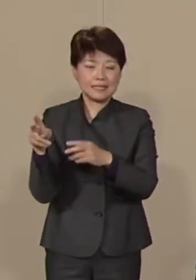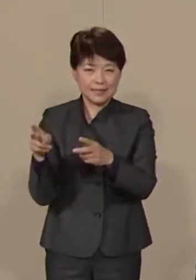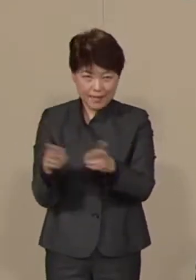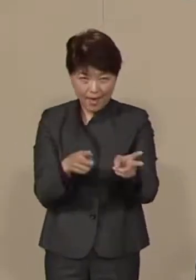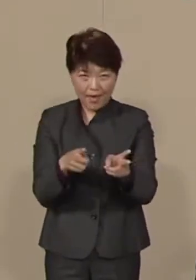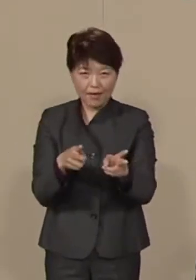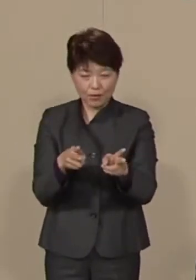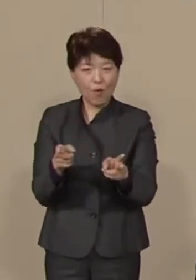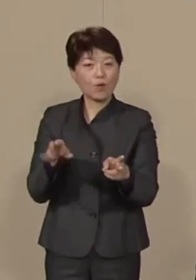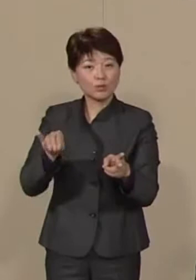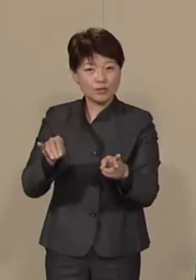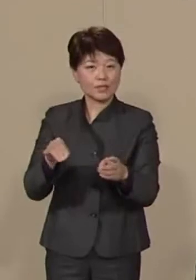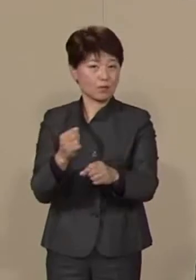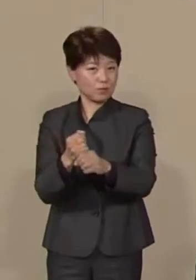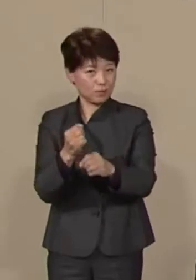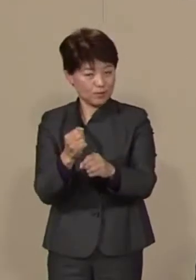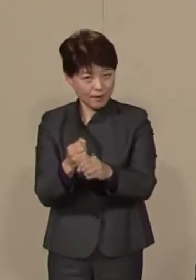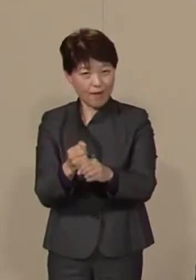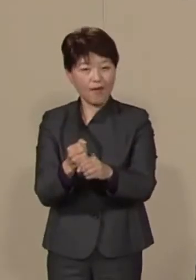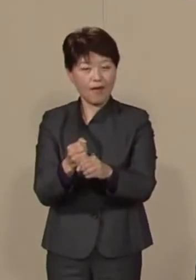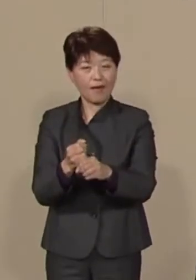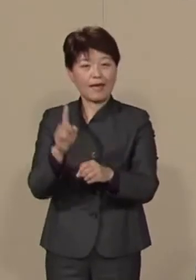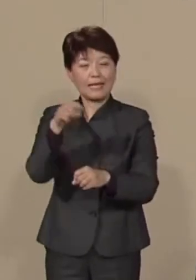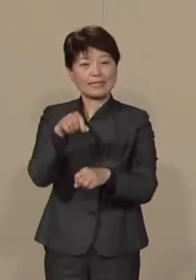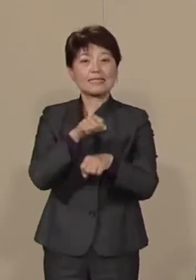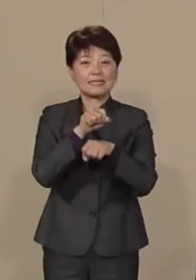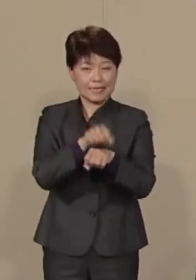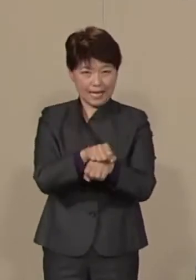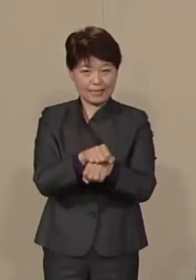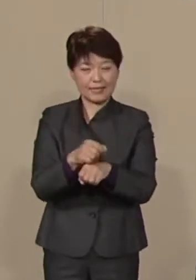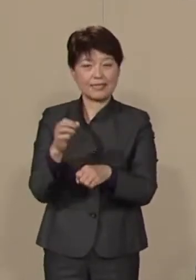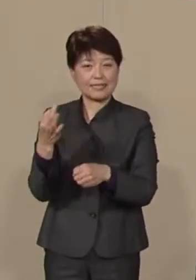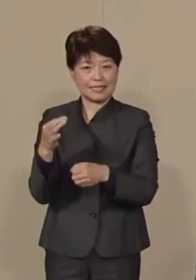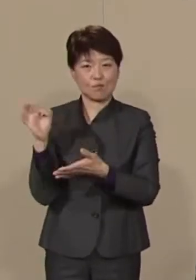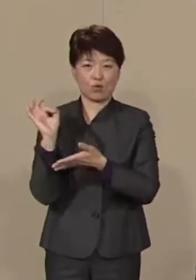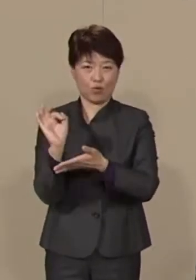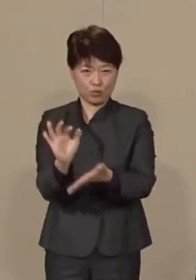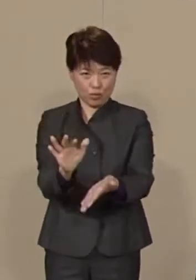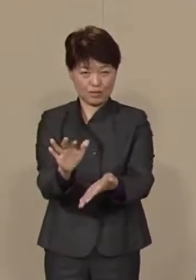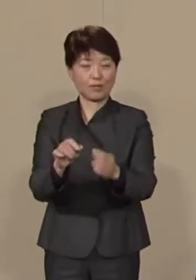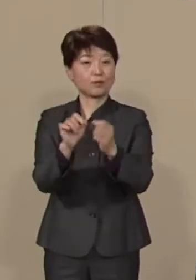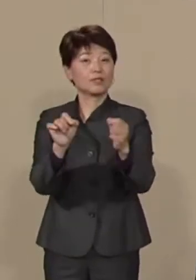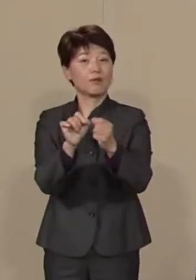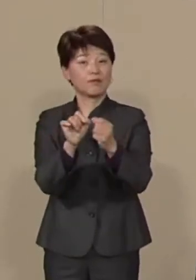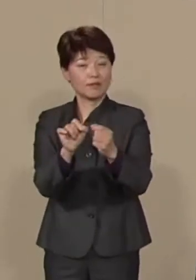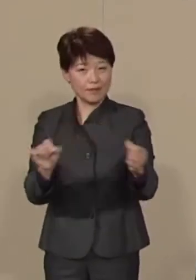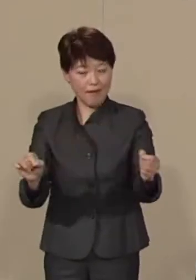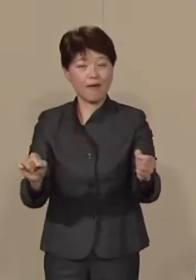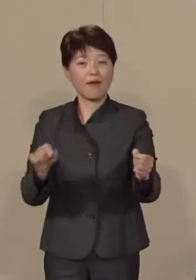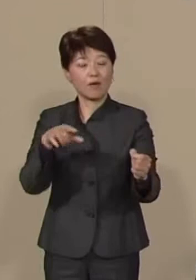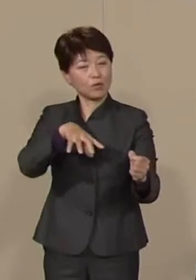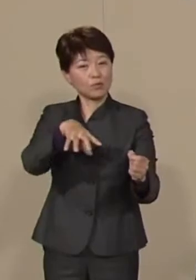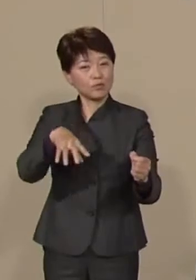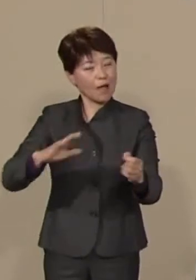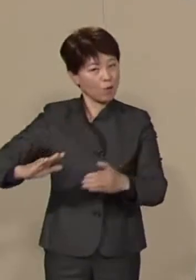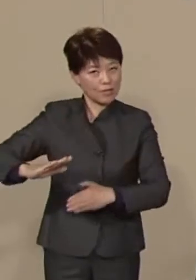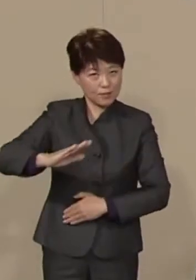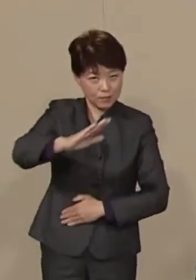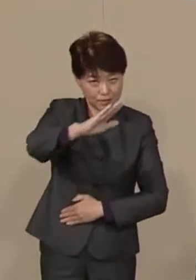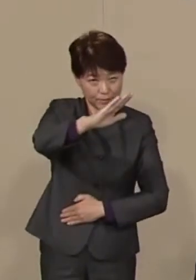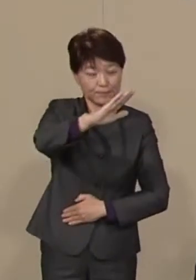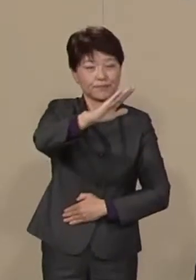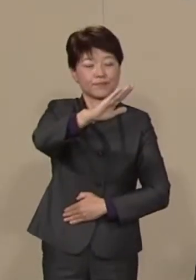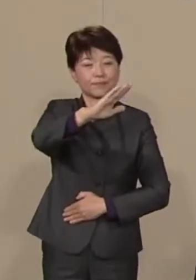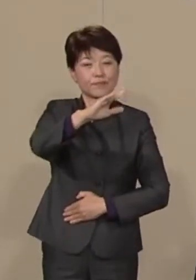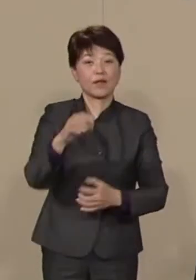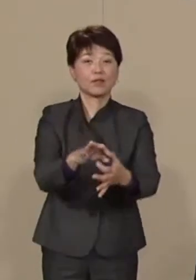人材も資金も投入をしていくことによって大きくこの分野を成長させていくそのことに